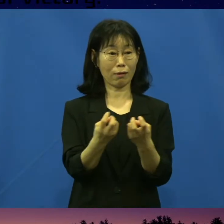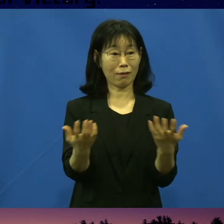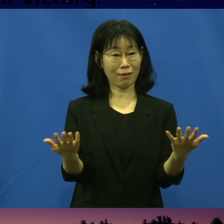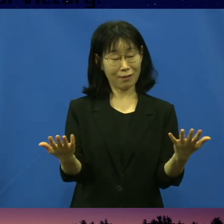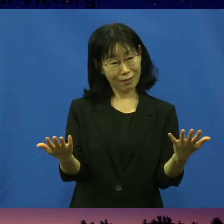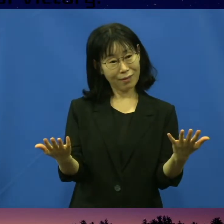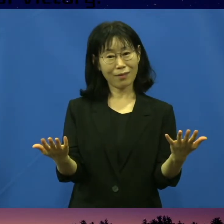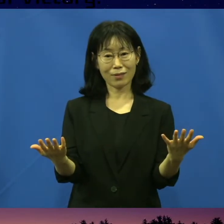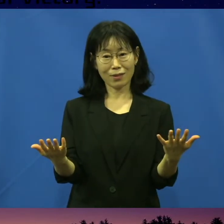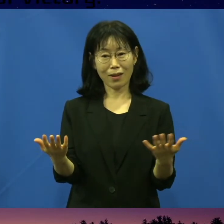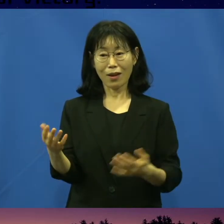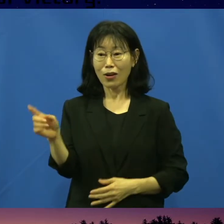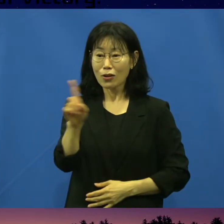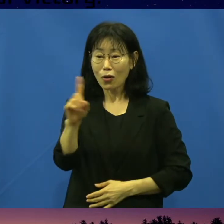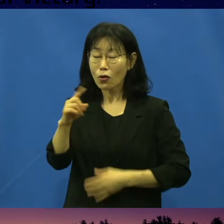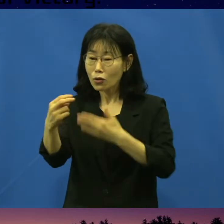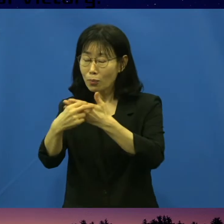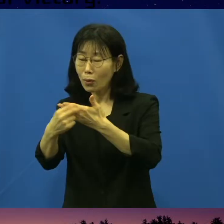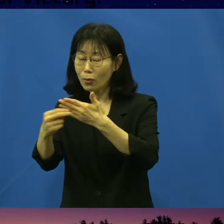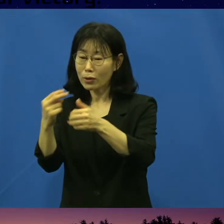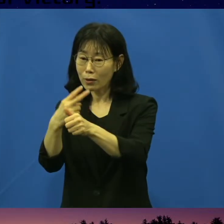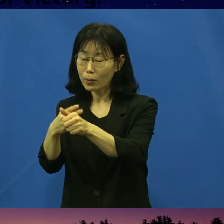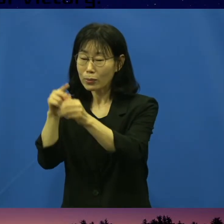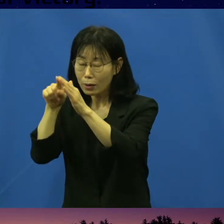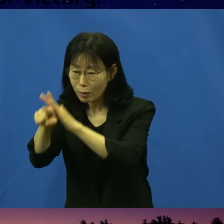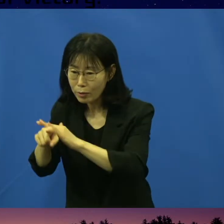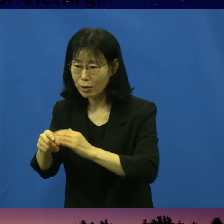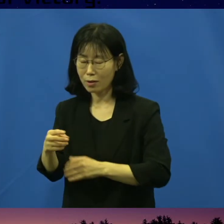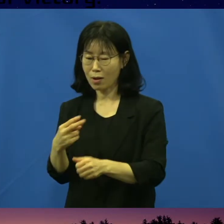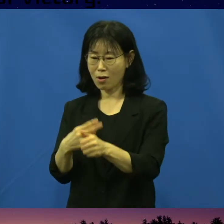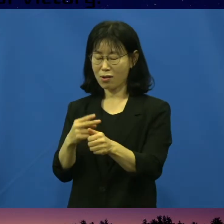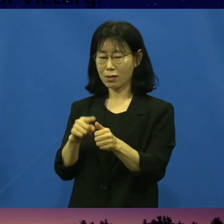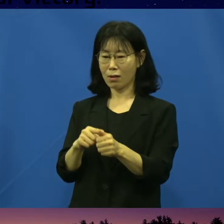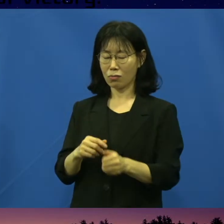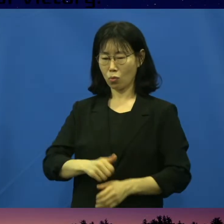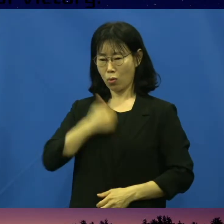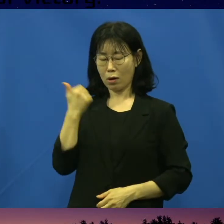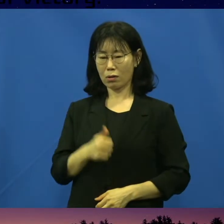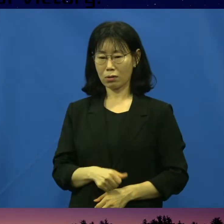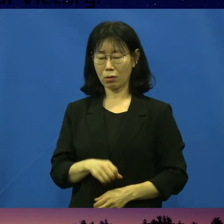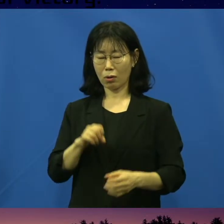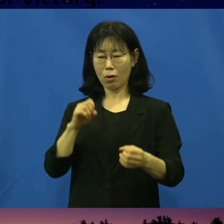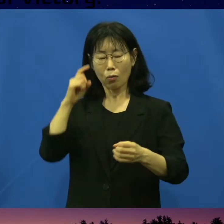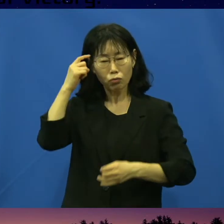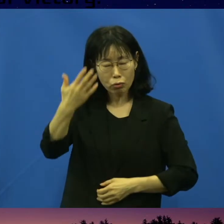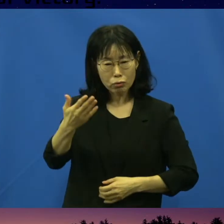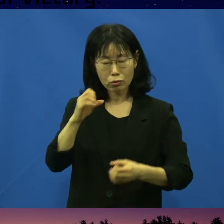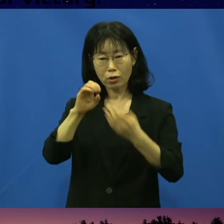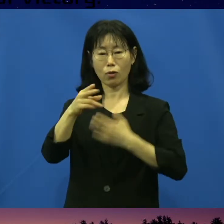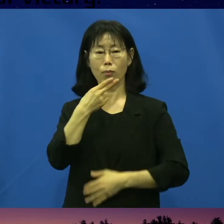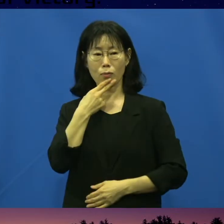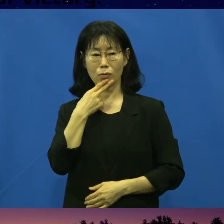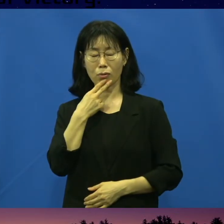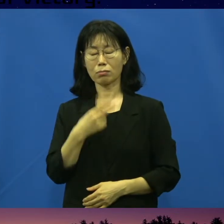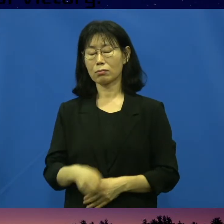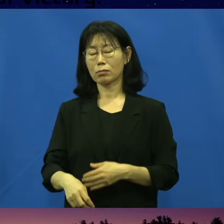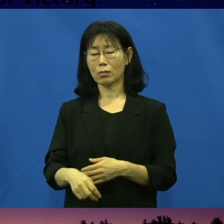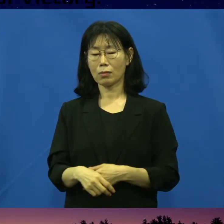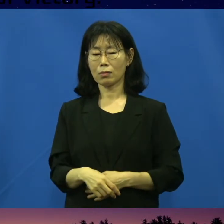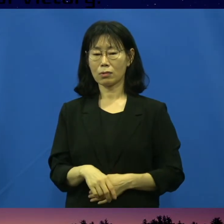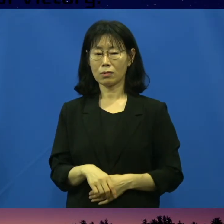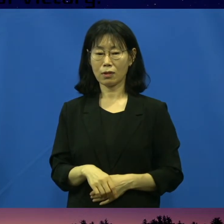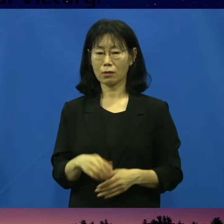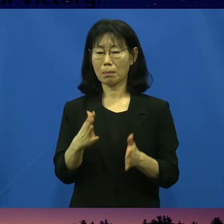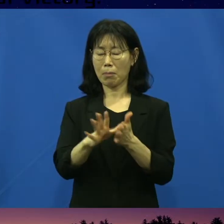근데 어떤 병원은 뭐 의사가 너무 불친해 막 퉁명스러워 화를 내기도 하고 물어도 대답도 안 하고 막 진찰도 탁 하고 이런데